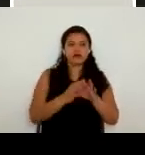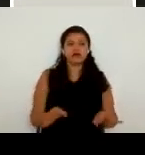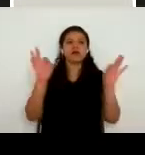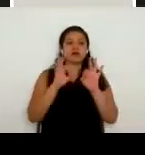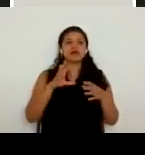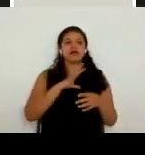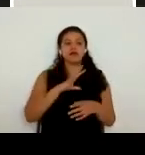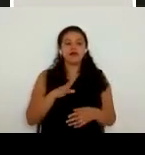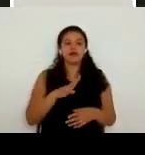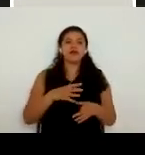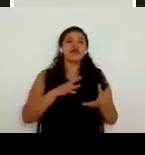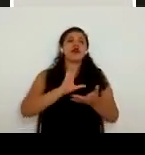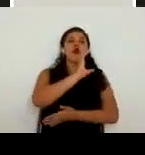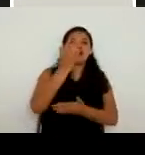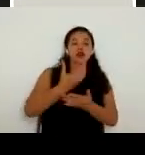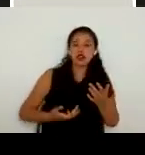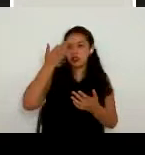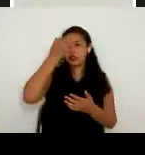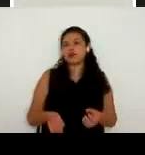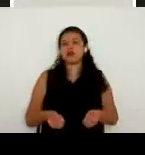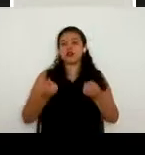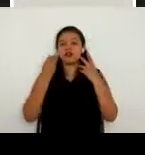cuánto tiempo es en qué condiciones